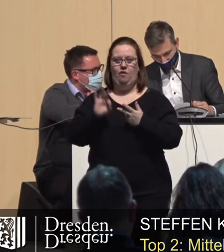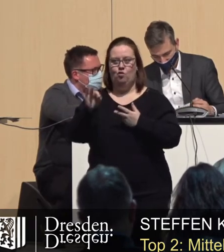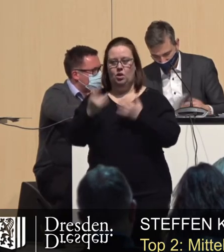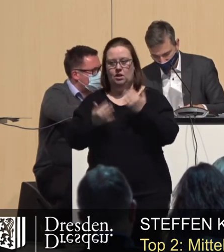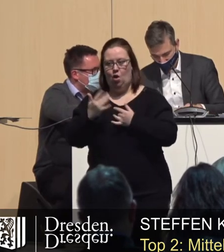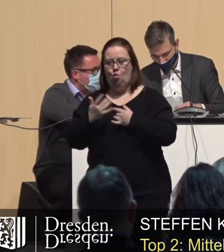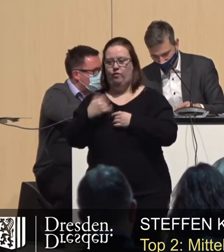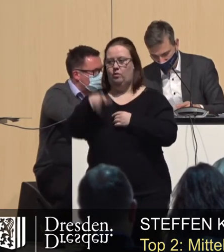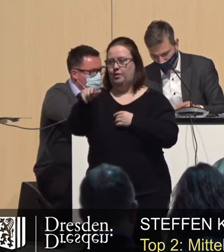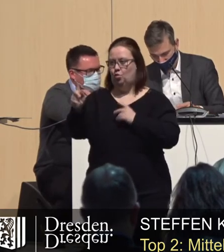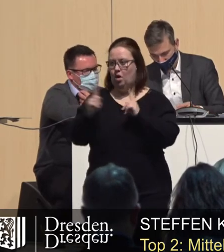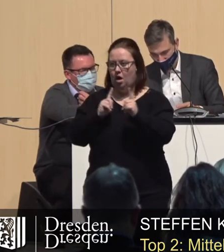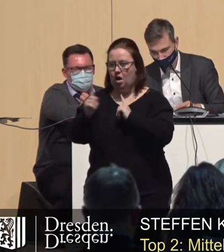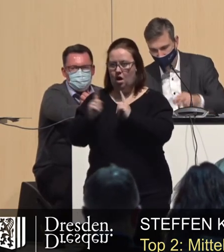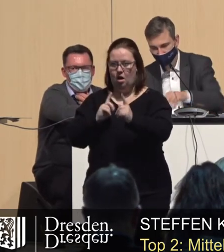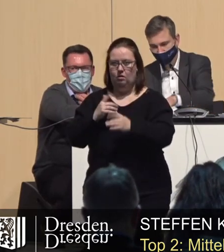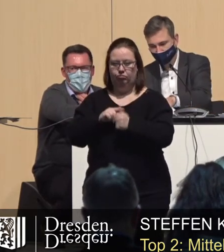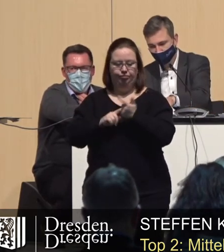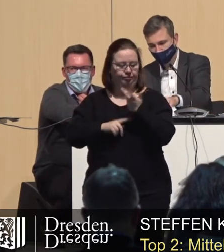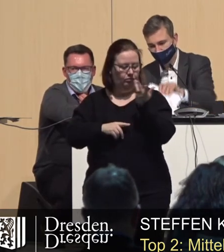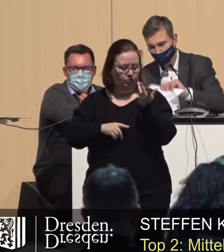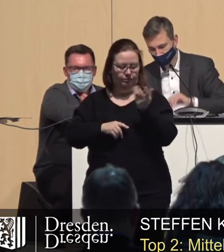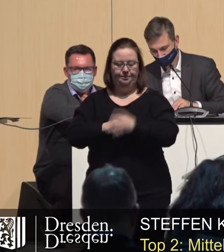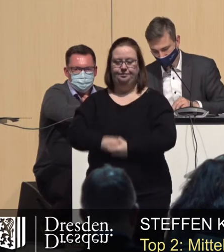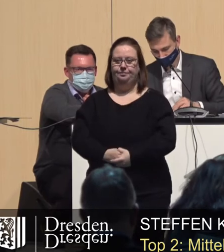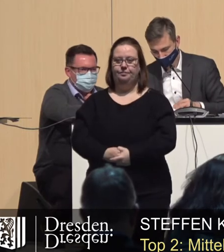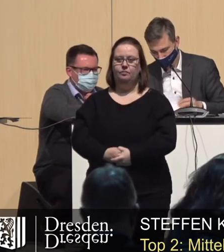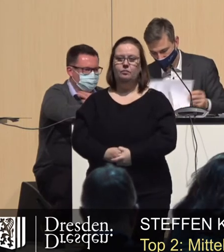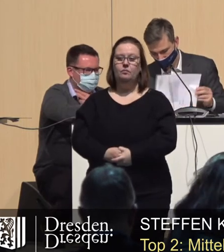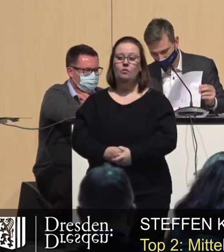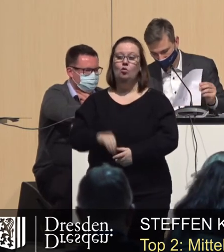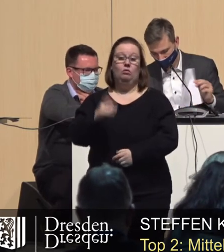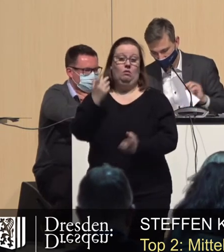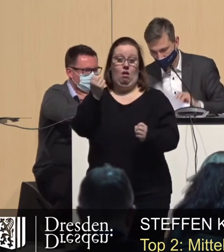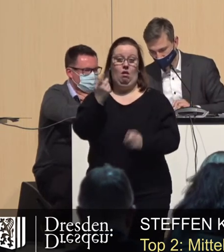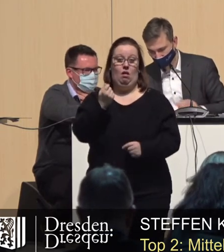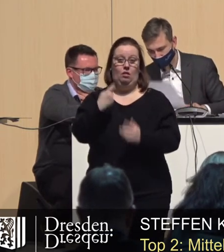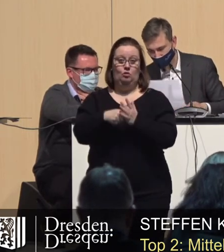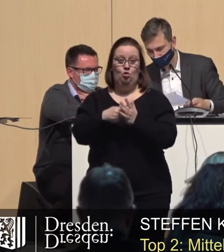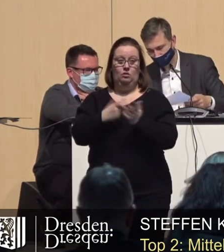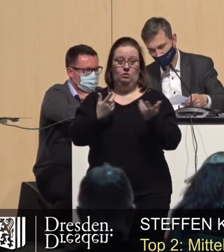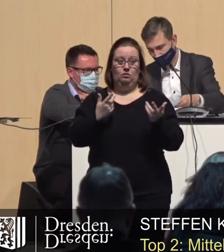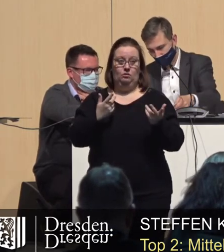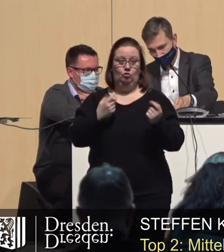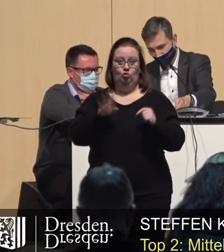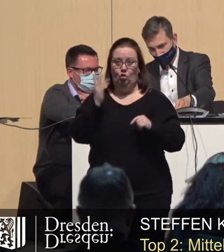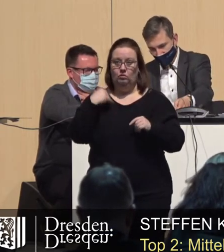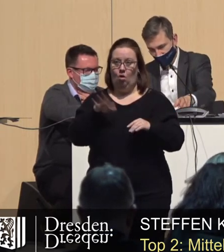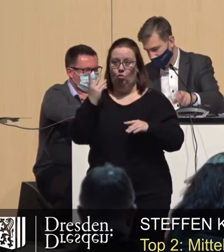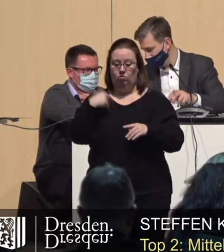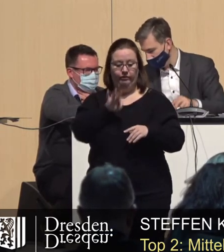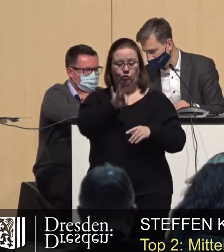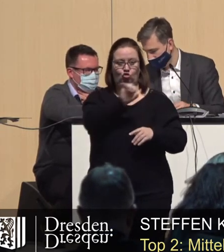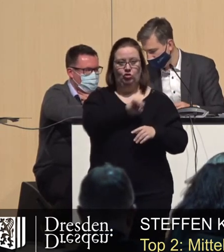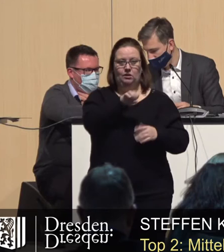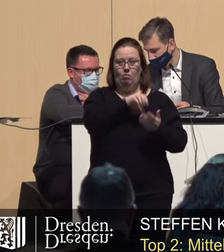von Besuchern etc. pp. Und dass das Geld kostet, ist klar, sonst hätten wir einen gleichlautenden Beschluss nicht